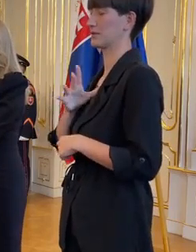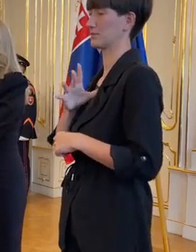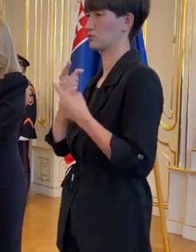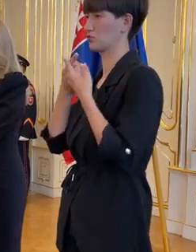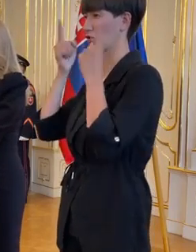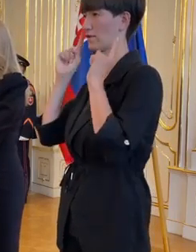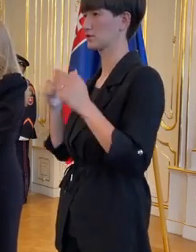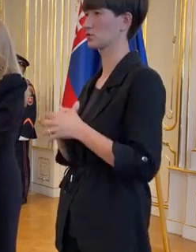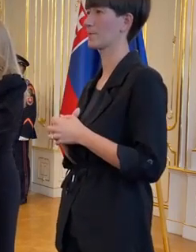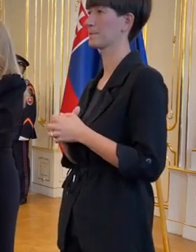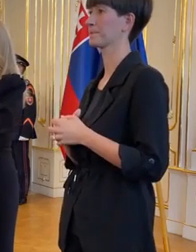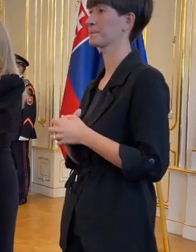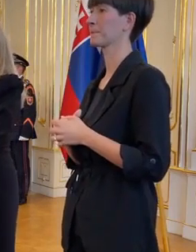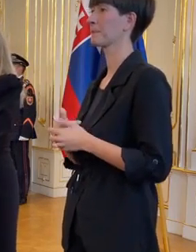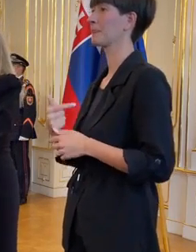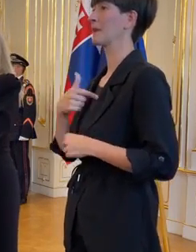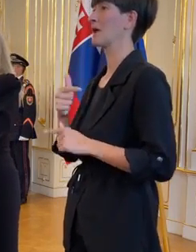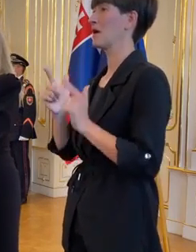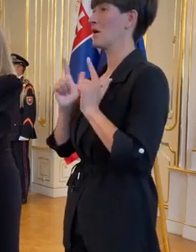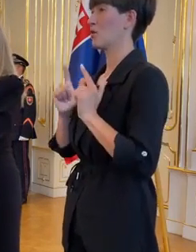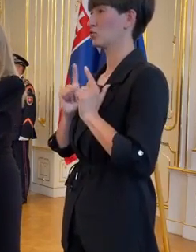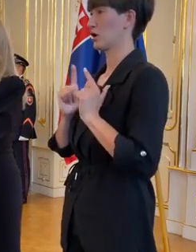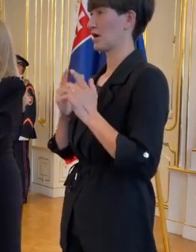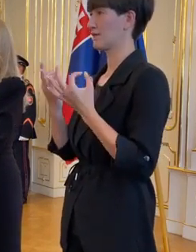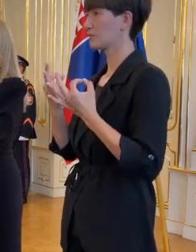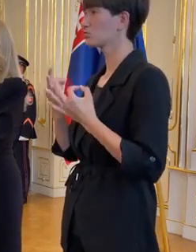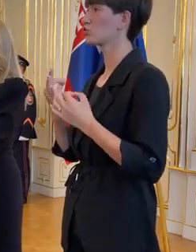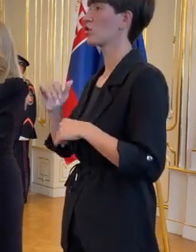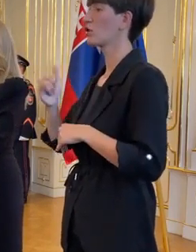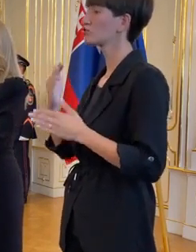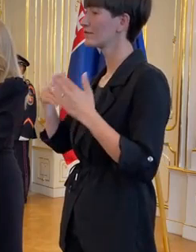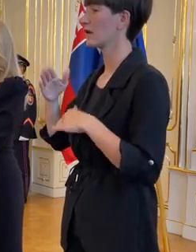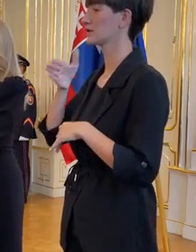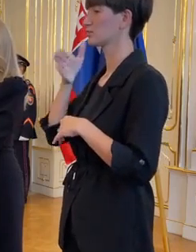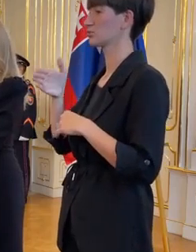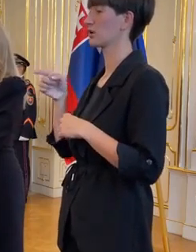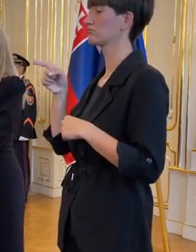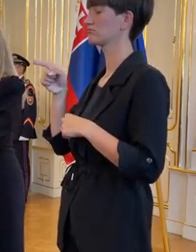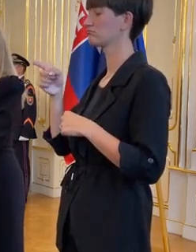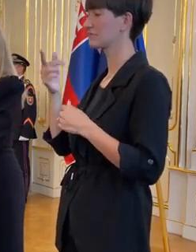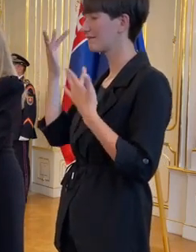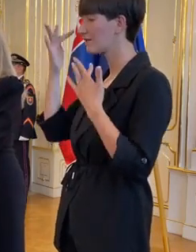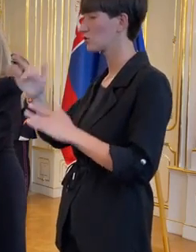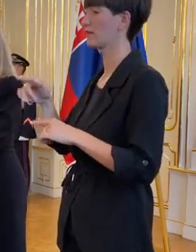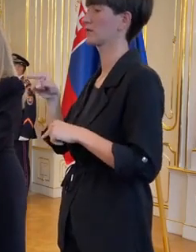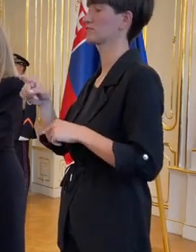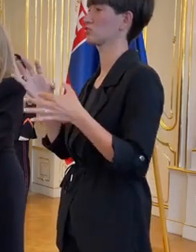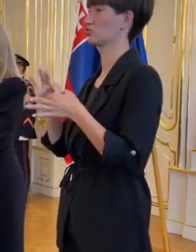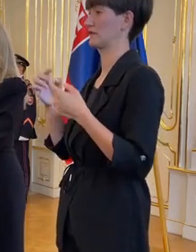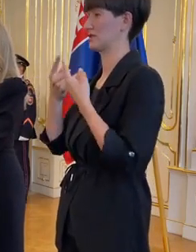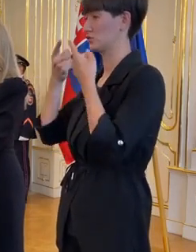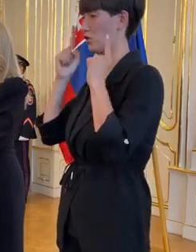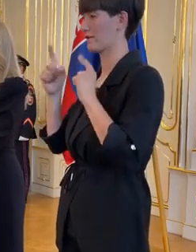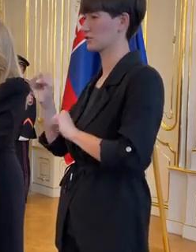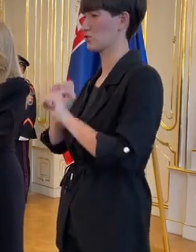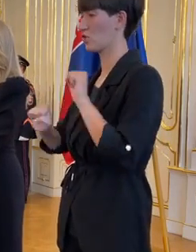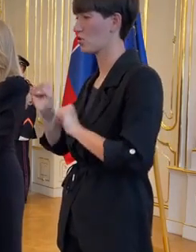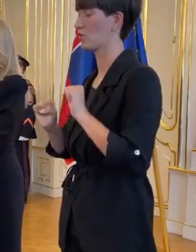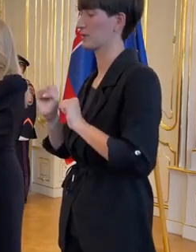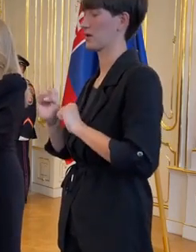Slovenska. Očakávam preto, že ešte viac budete tlmočiť slovenskej verejnosti a prispojete tak k väčšej odolnosti